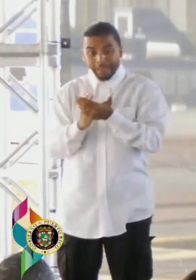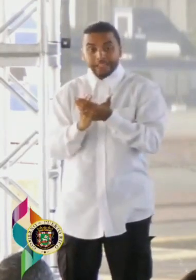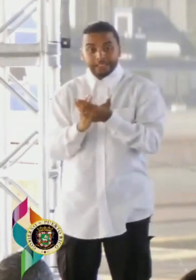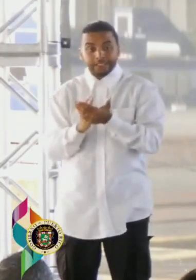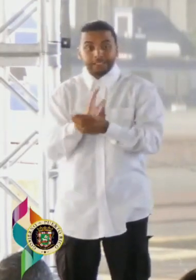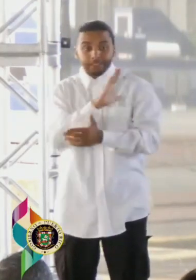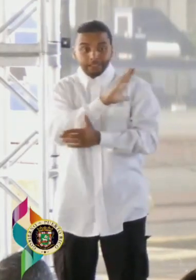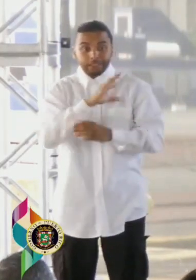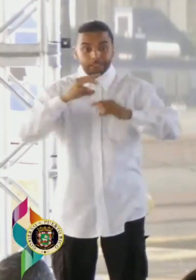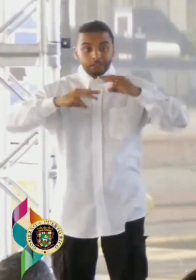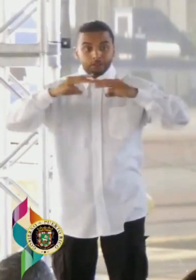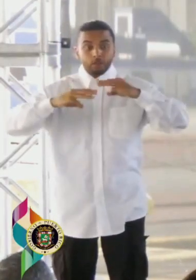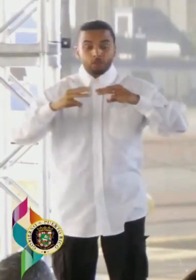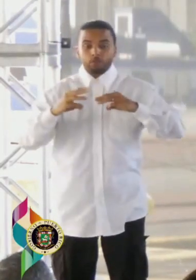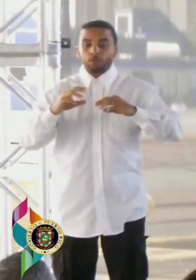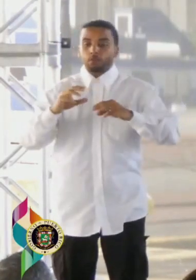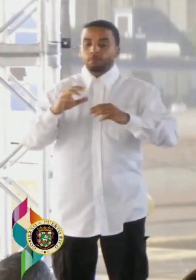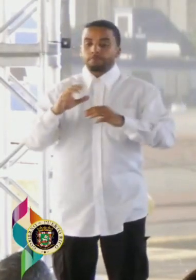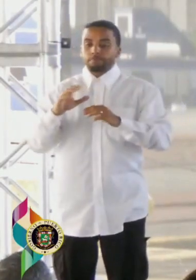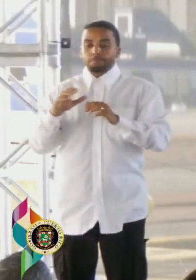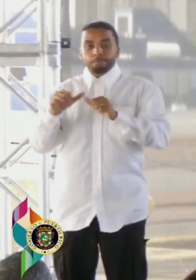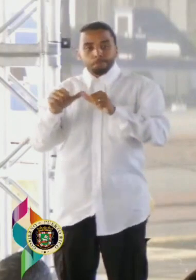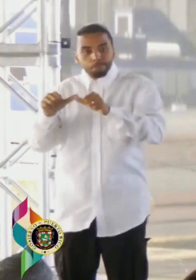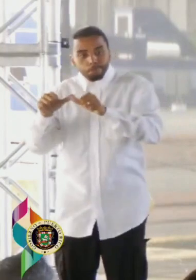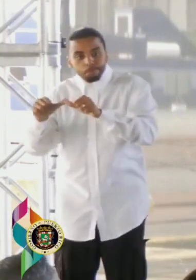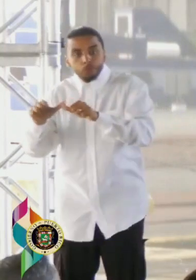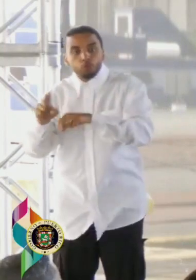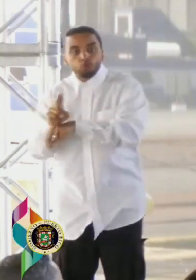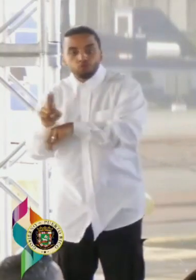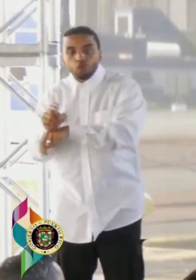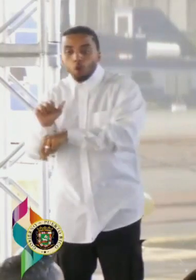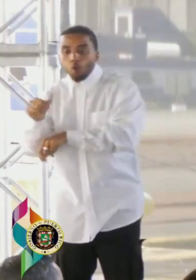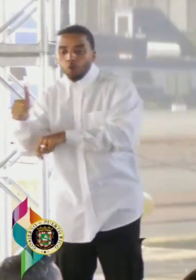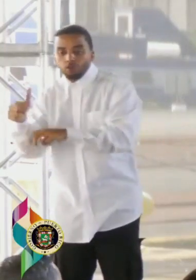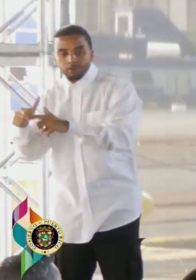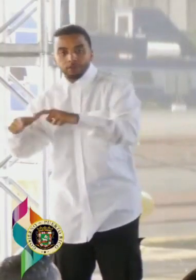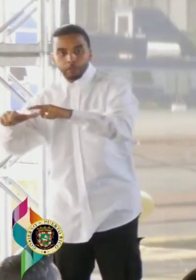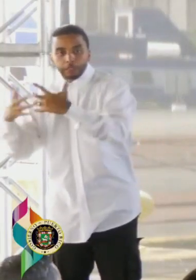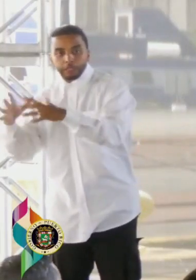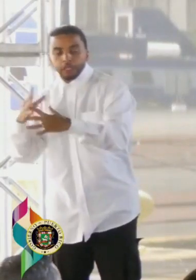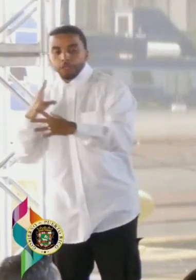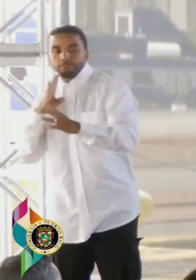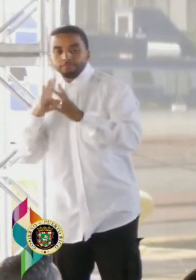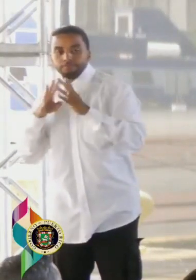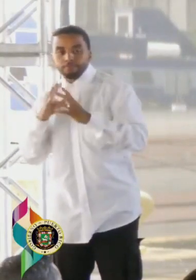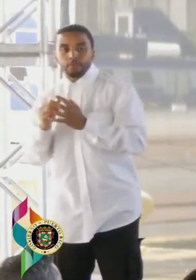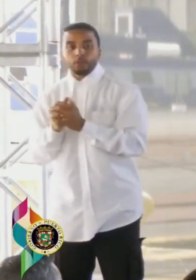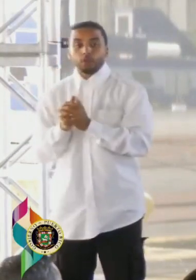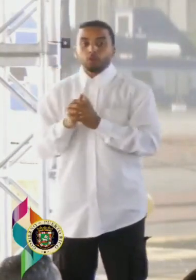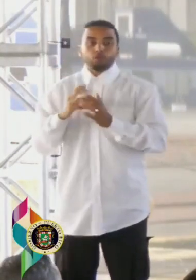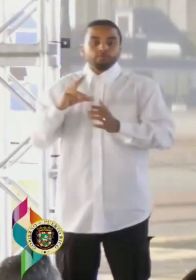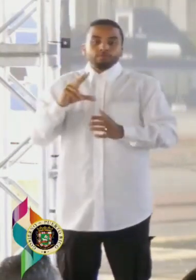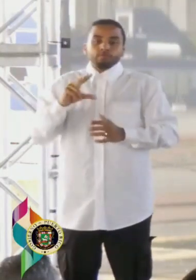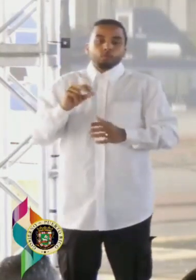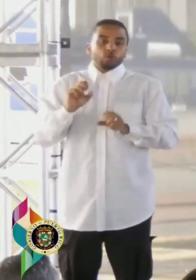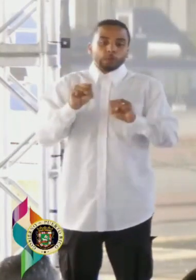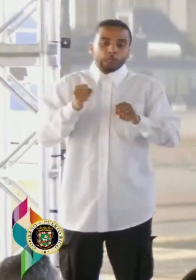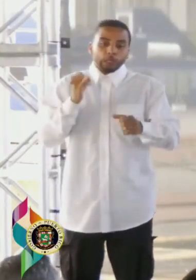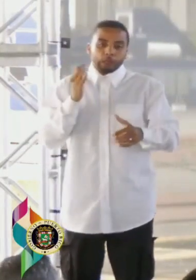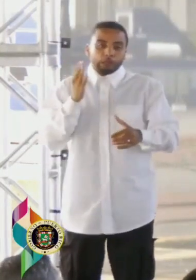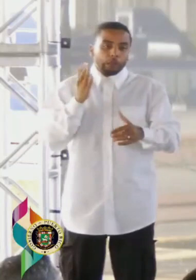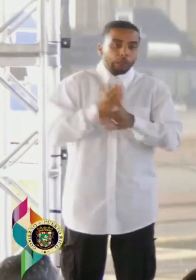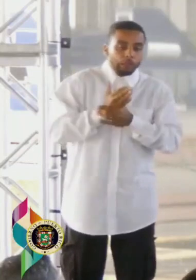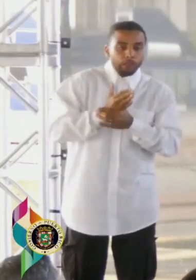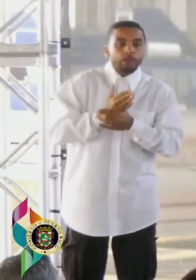se hacen las obras que hemos mencionado porque no queremos interrumpir eh la operación de trailer Bridge